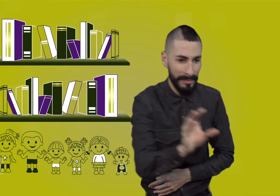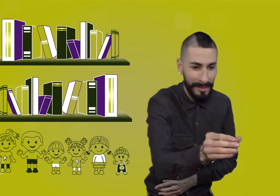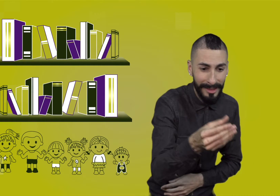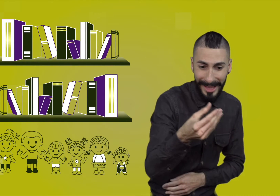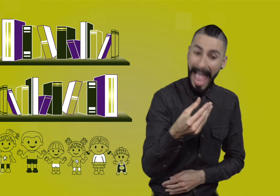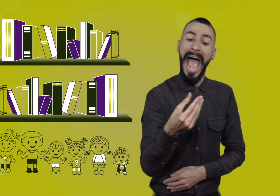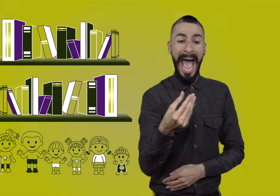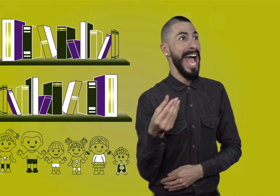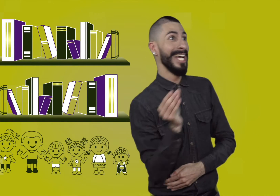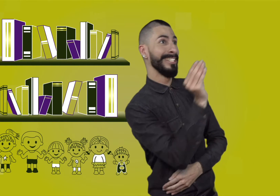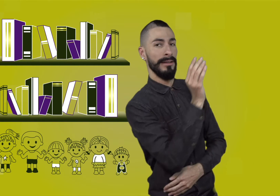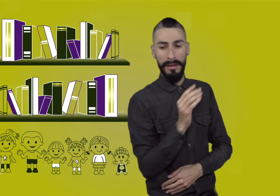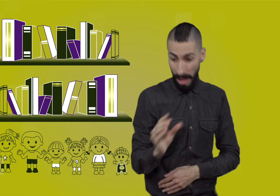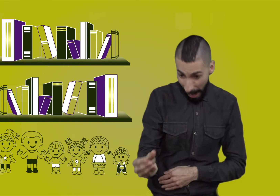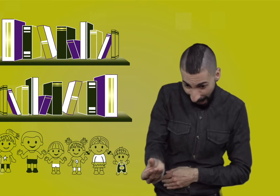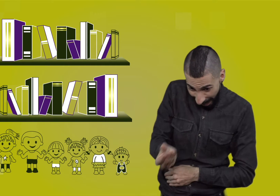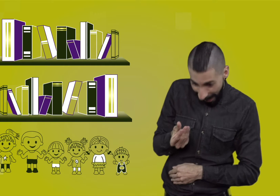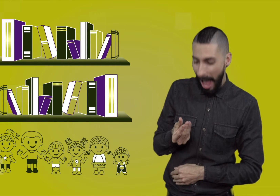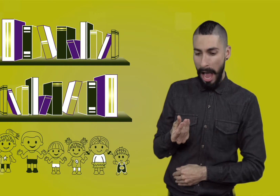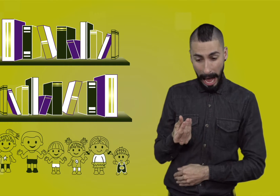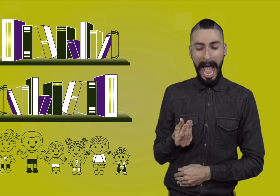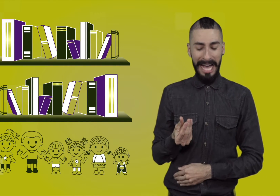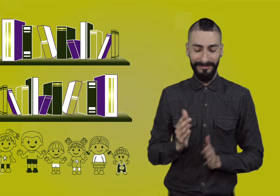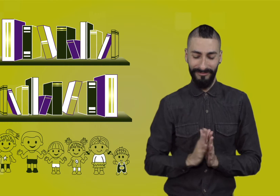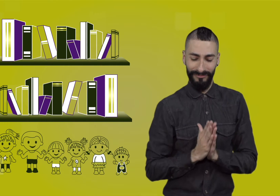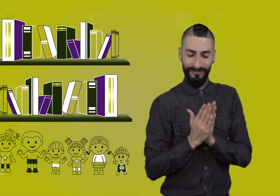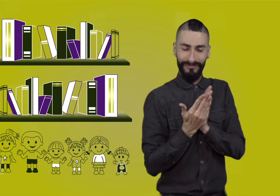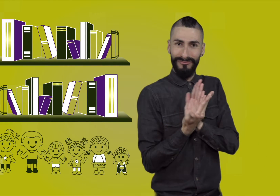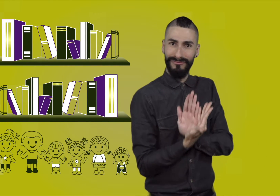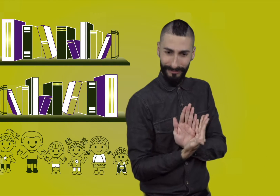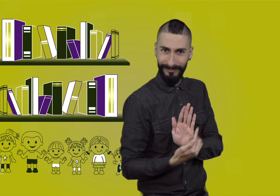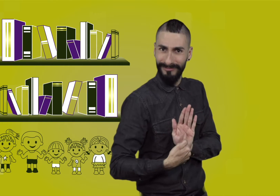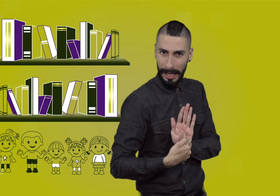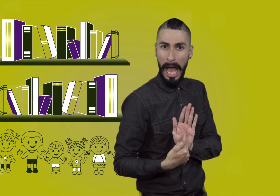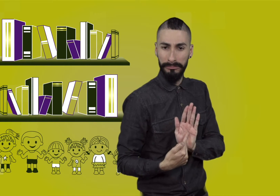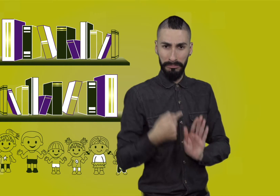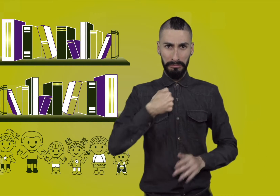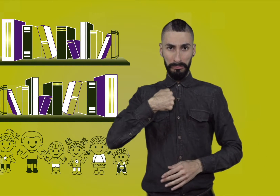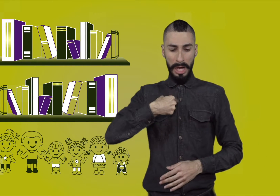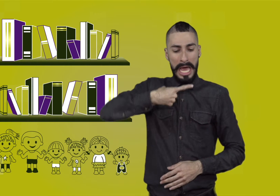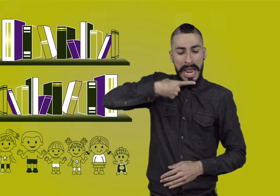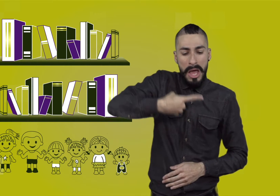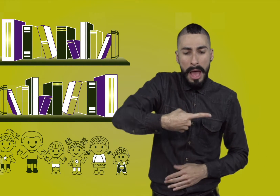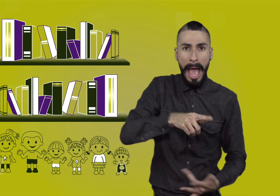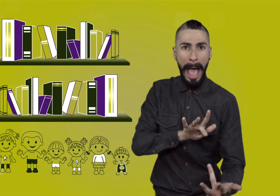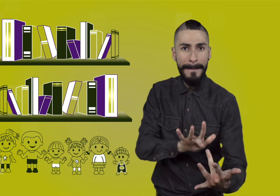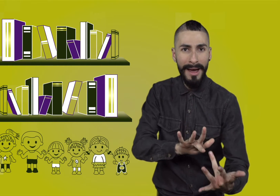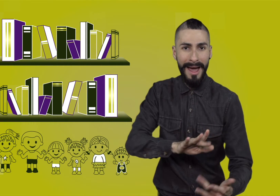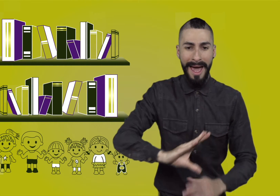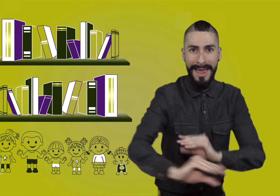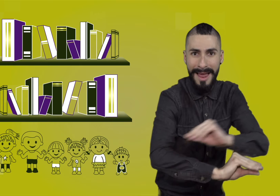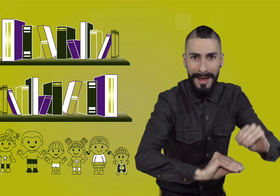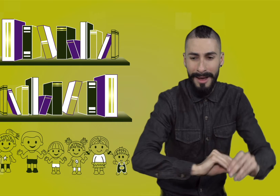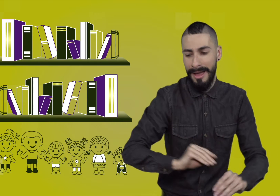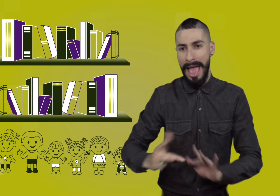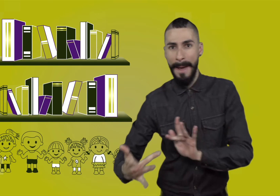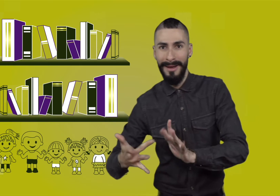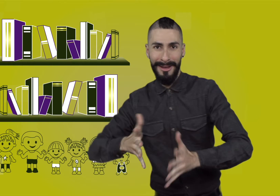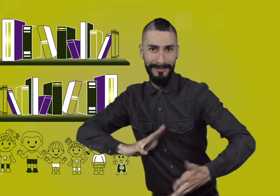niños. Los adultos en el ejercicio de la lectura serán modelos de adquisición de su primera lengua, español o lengua de